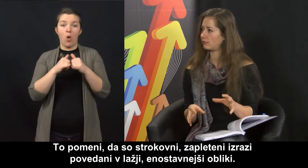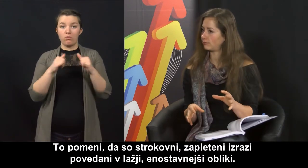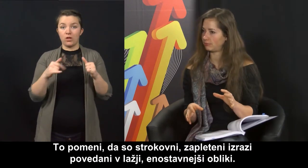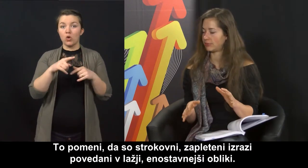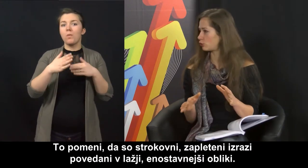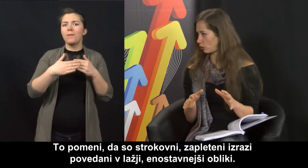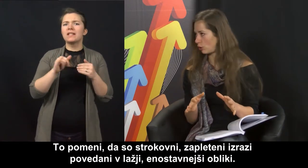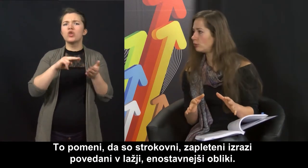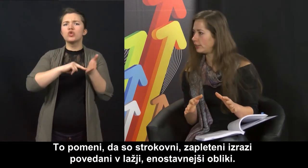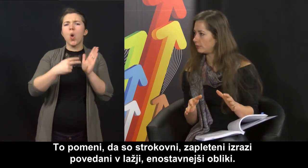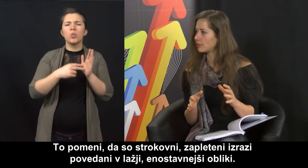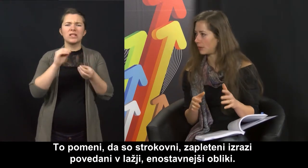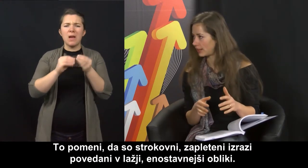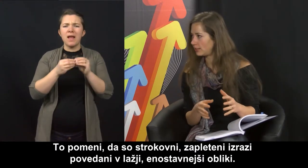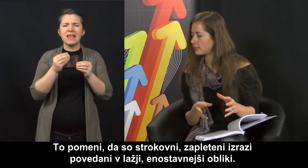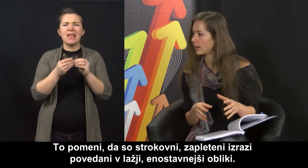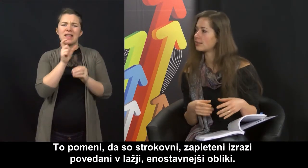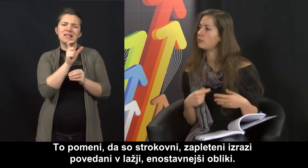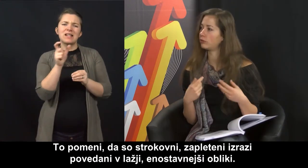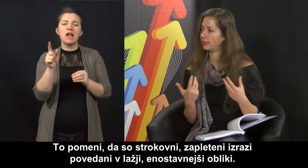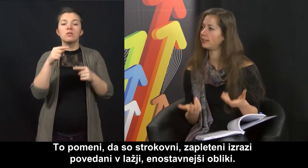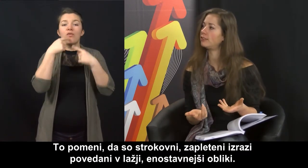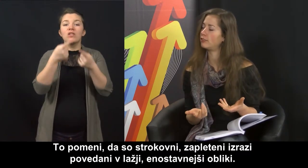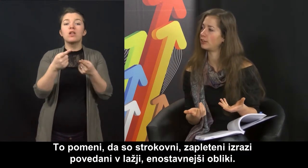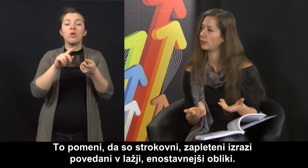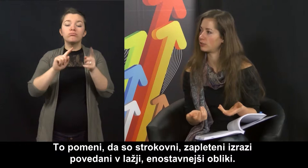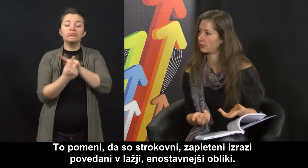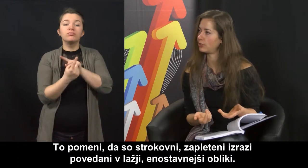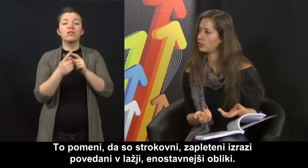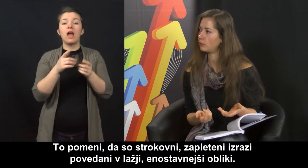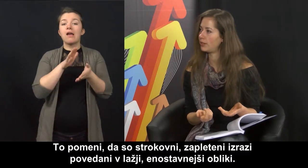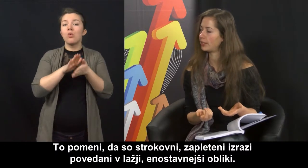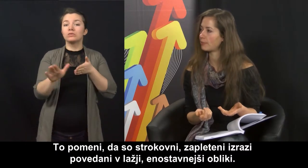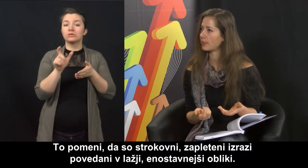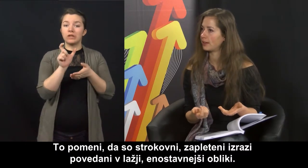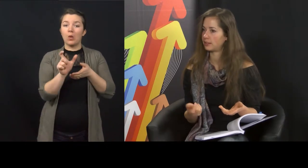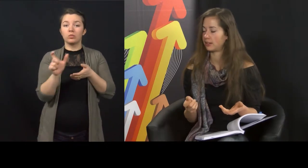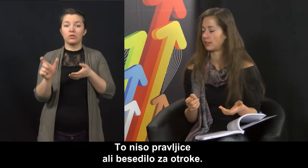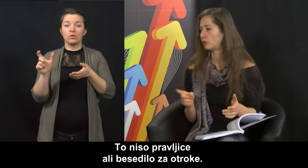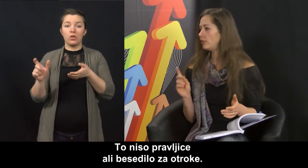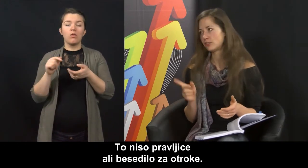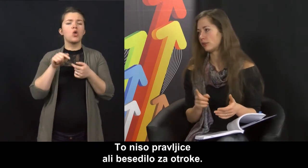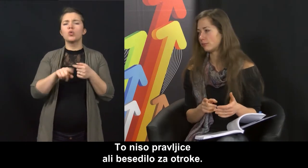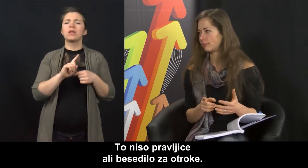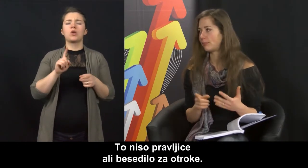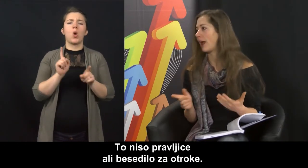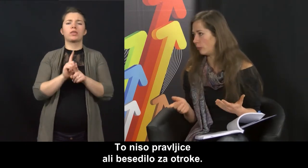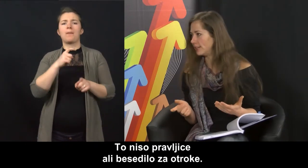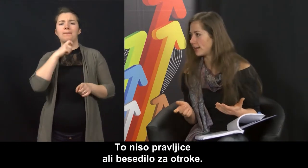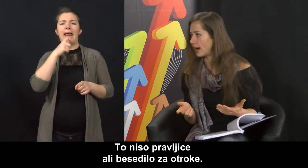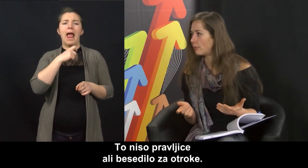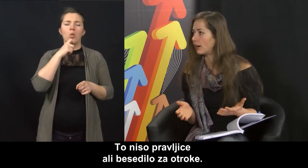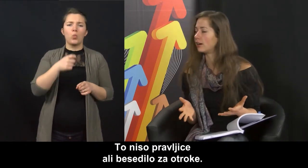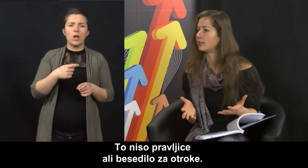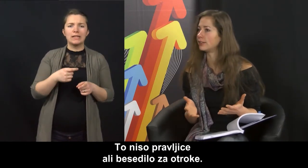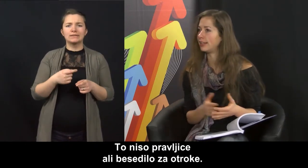so strokovni zapleteni izrazi povedani v enostavnejši obliki. To niso